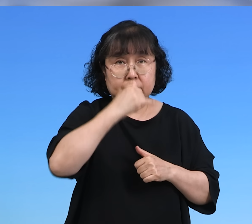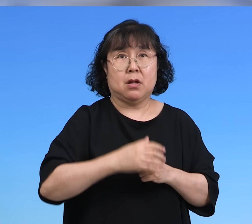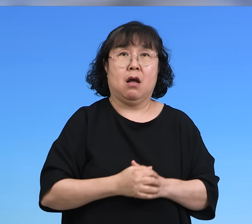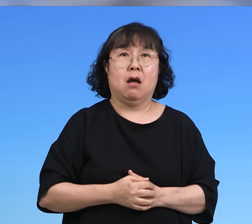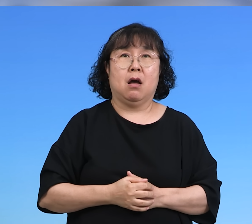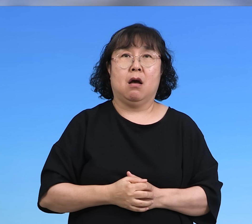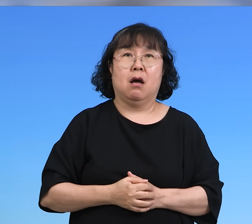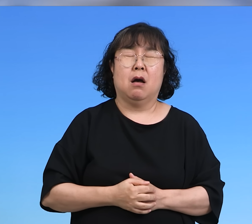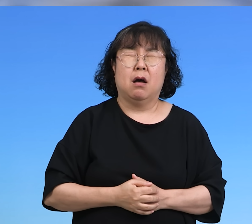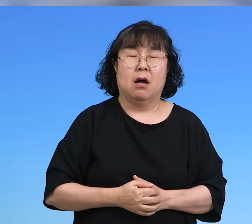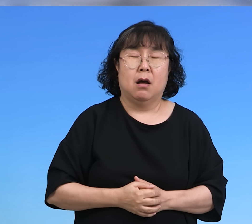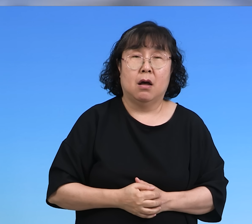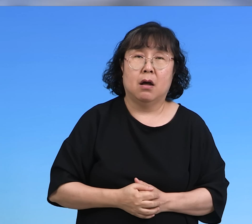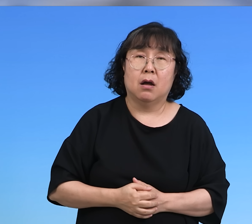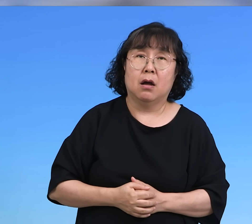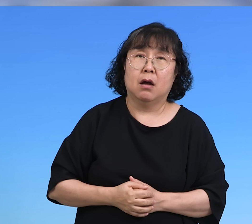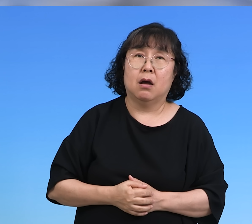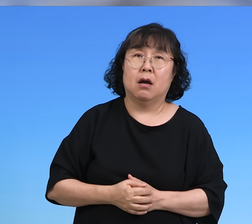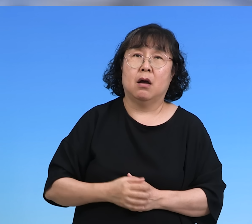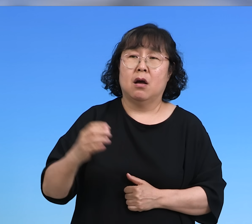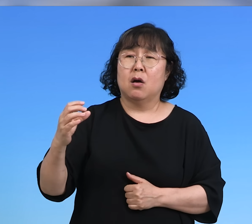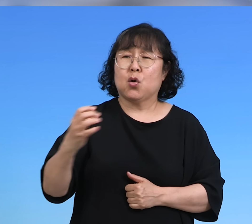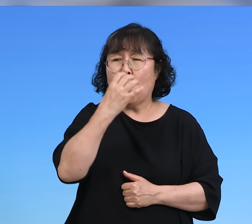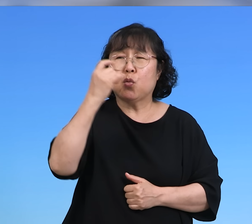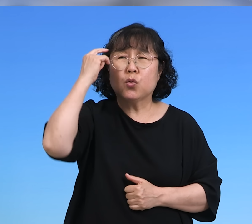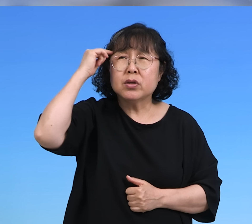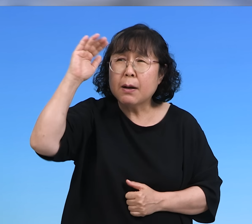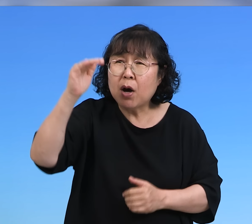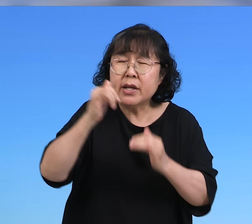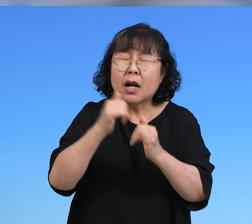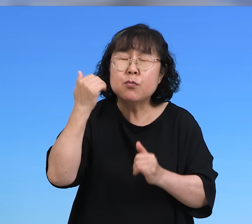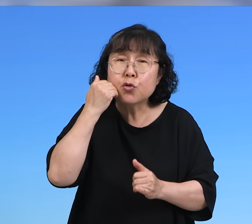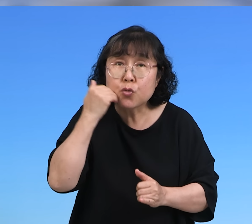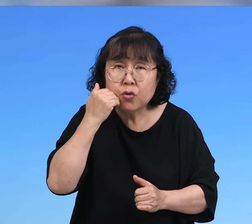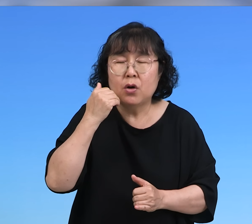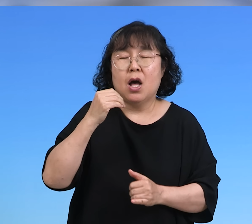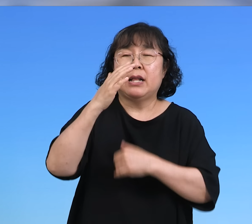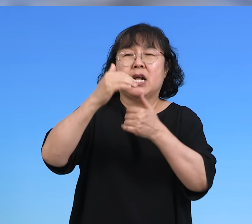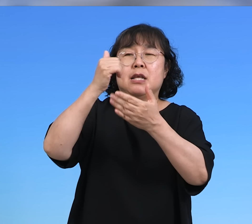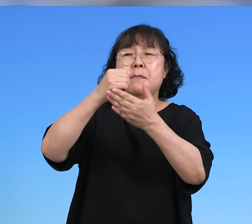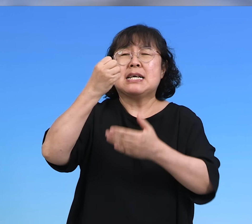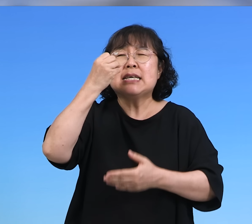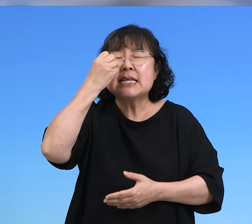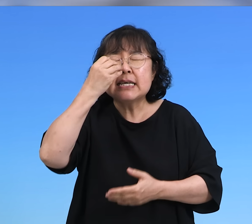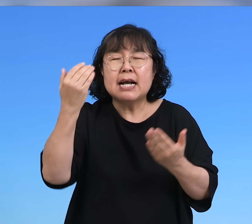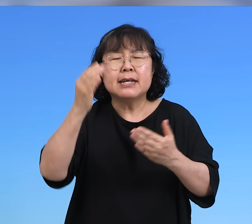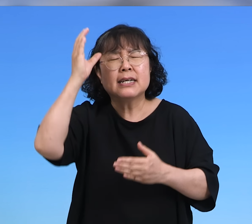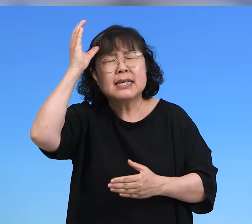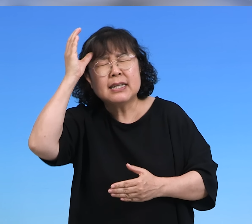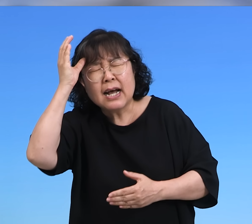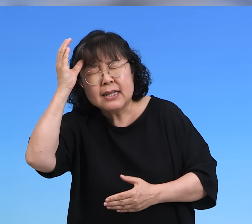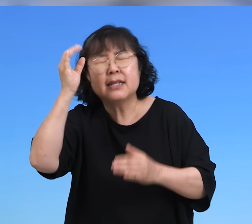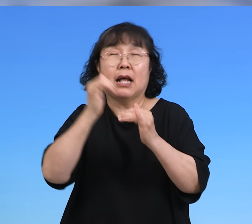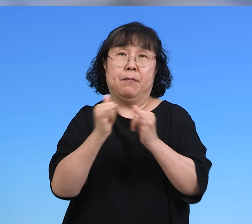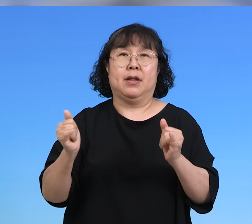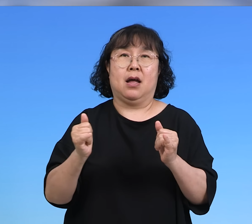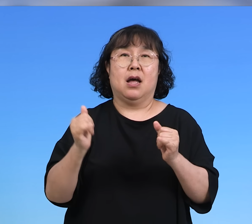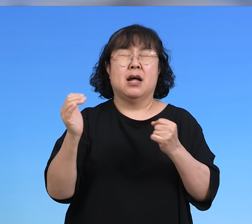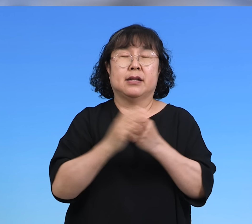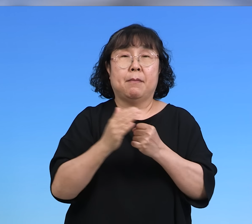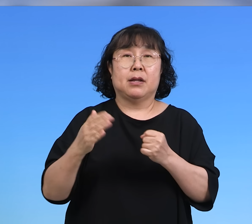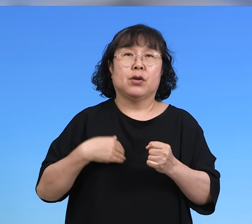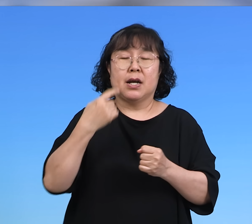누가 거룩을 추구한다고요? 그 하나님의 기이하심을 기대하는 사람이에요. 그 하나님의 기이하심을 기대하면서